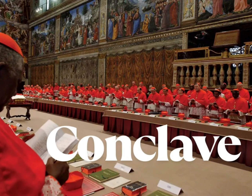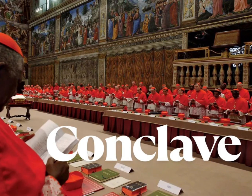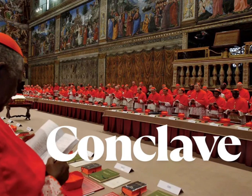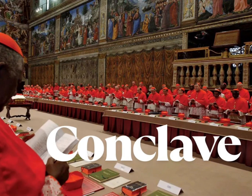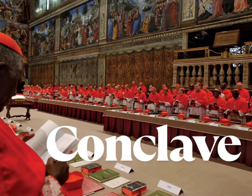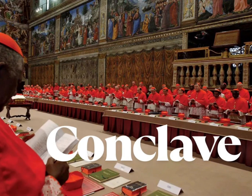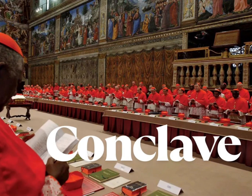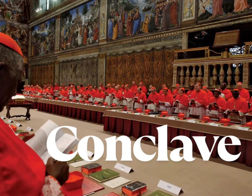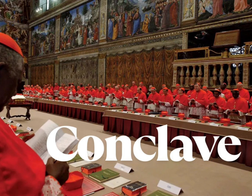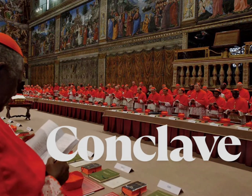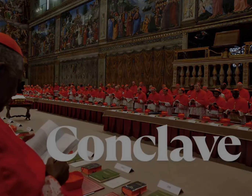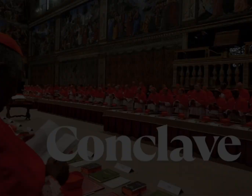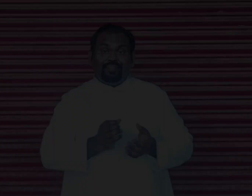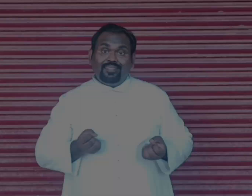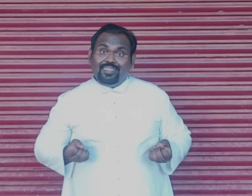ആരംഭിക്കും.